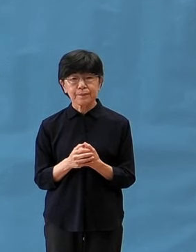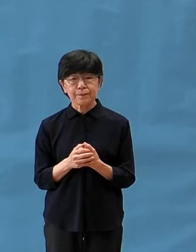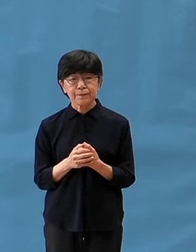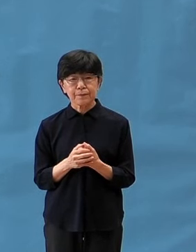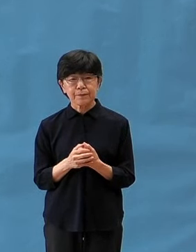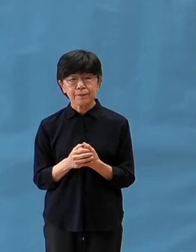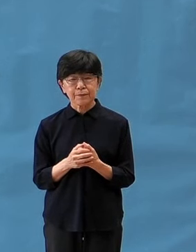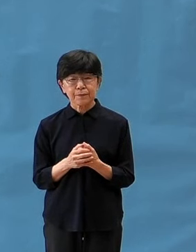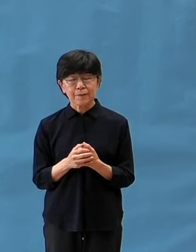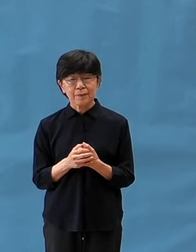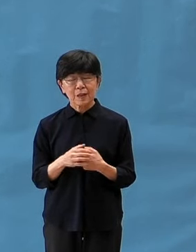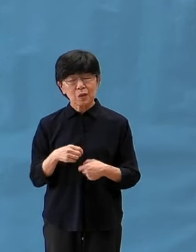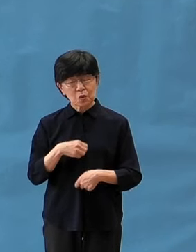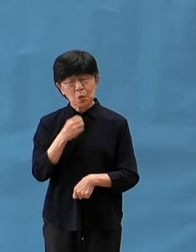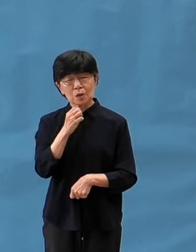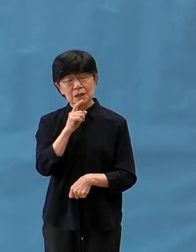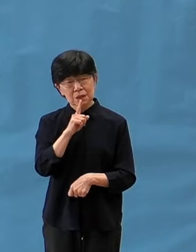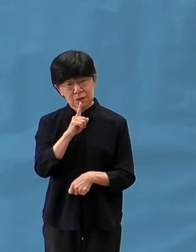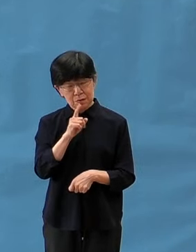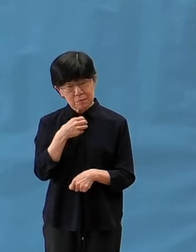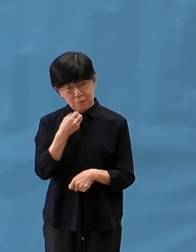ものすごく正直言うと、